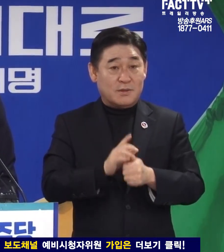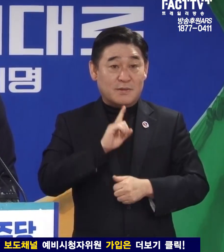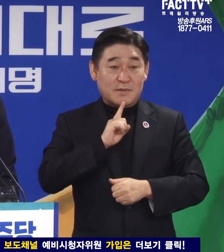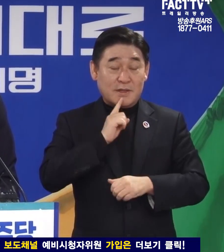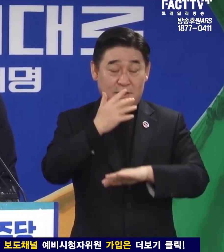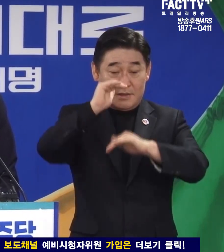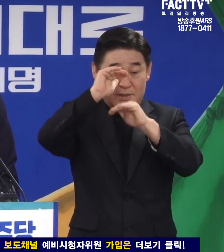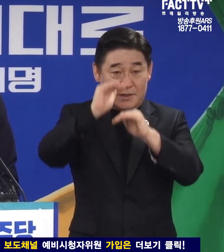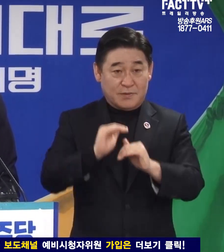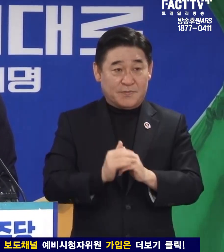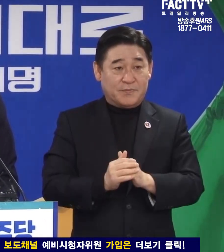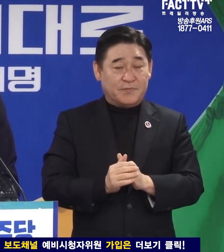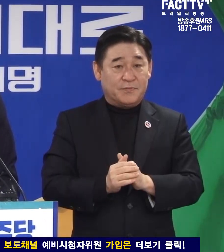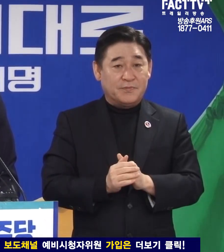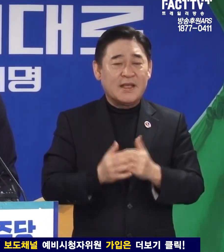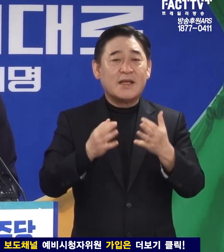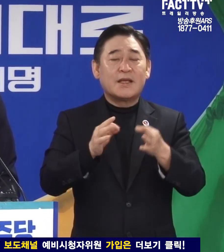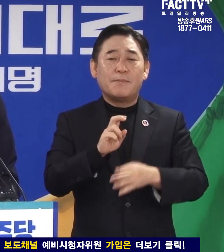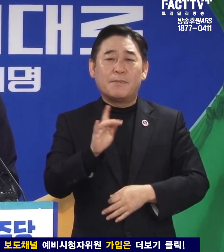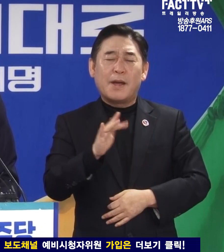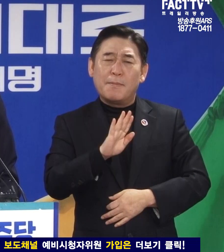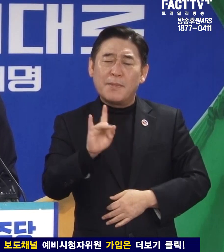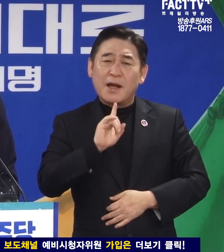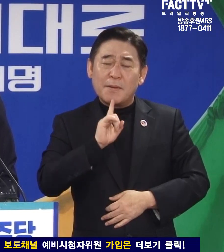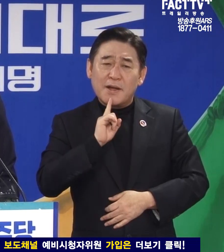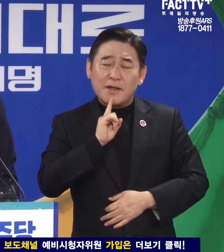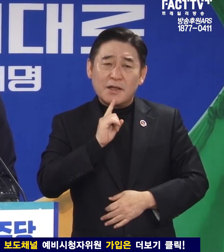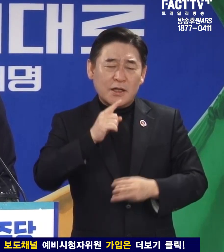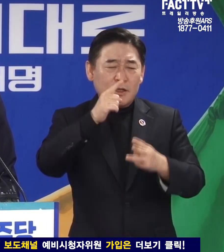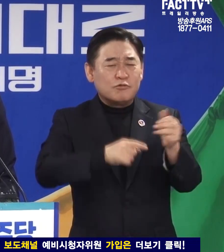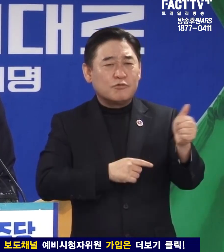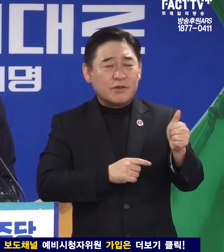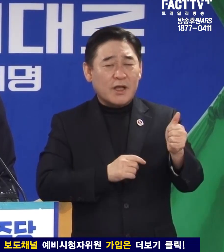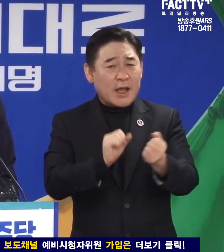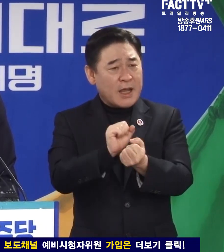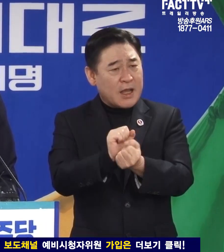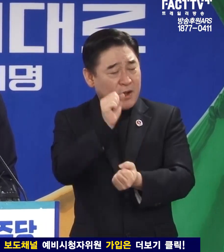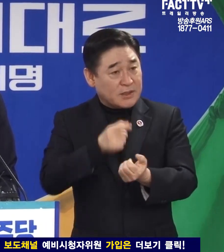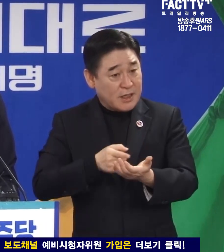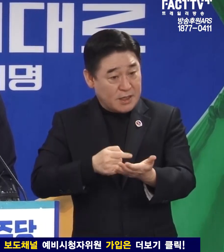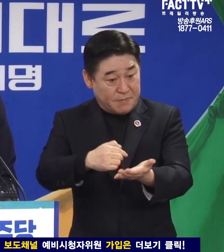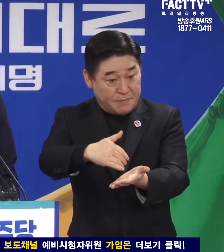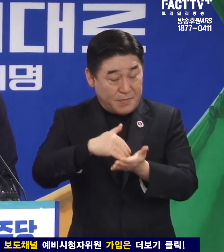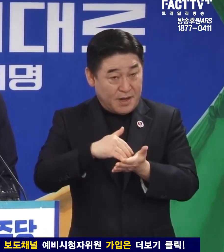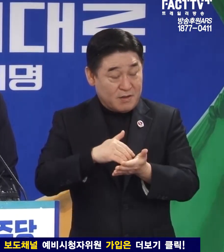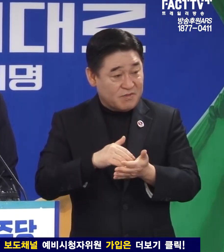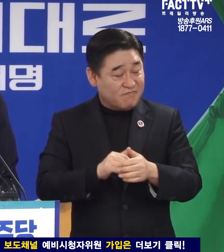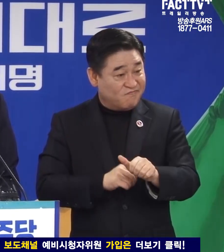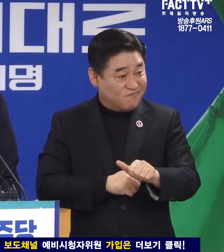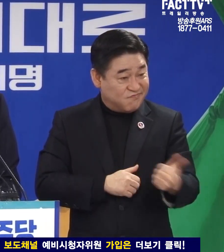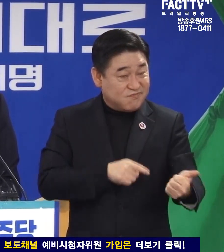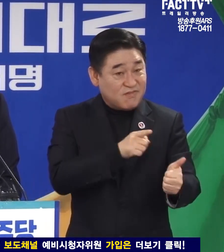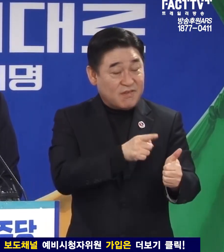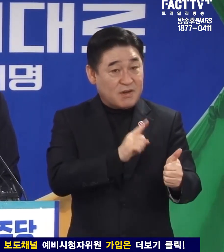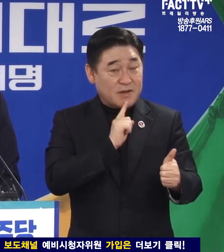녹취입니다. 여기서 김만배는 윤석열에게 영장이 들어오면 윤석열은 죽어라고 말합니다.